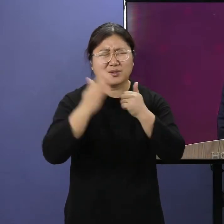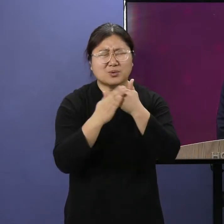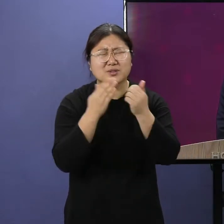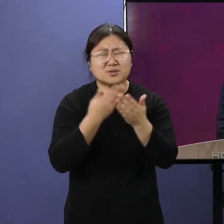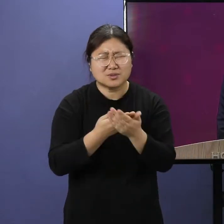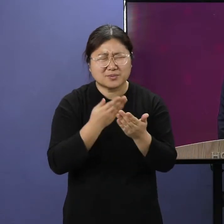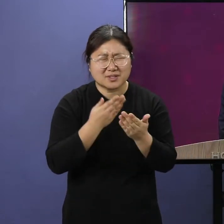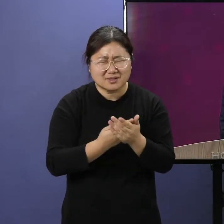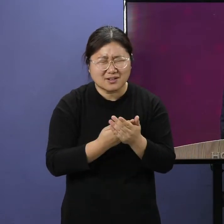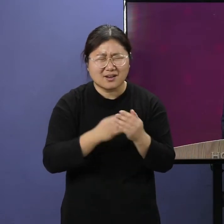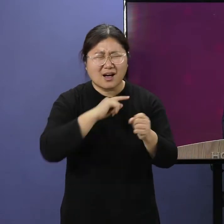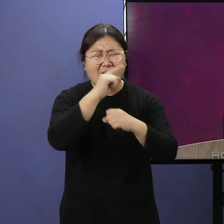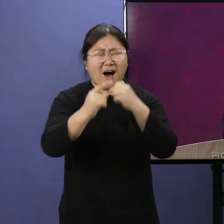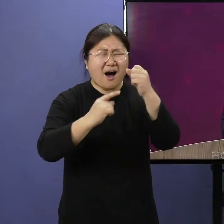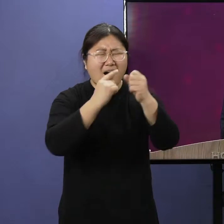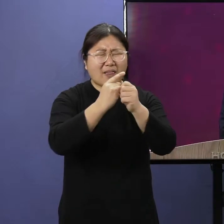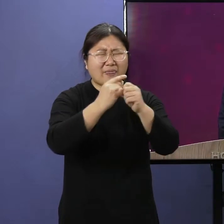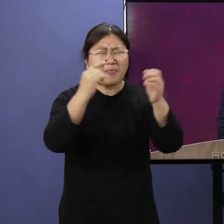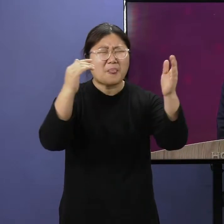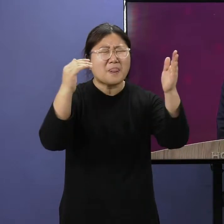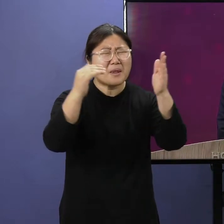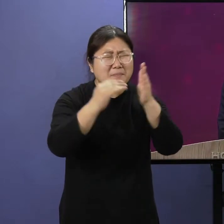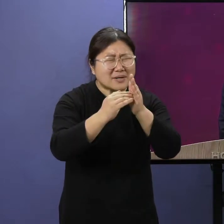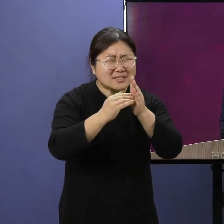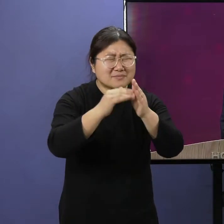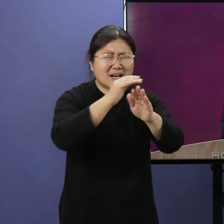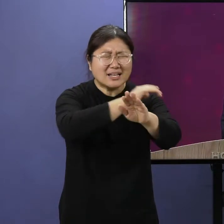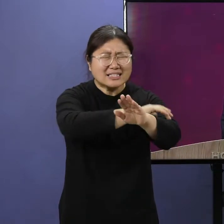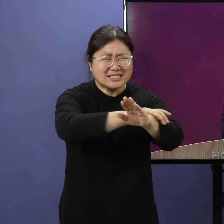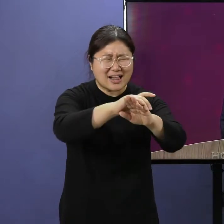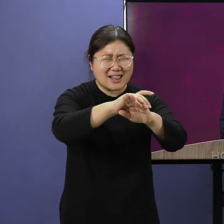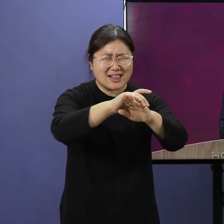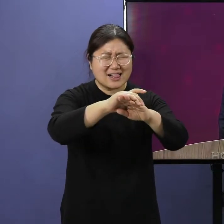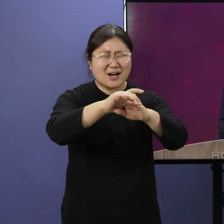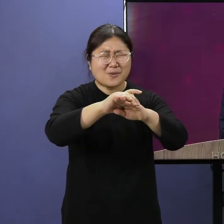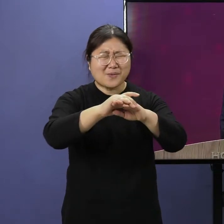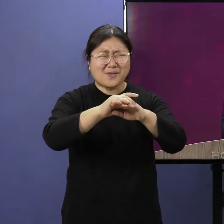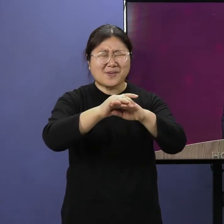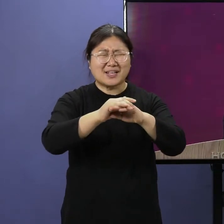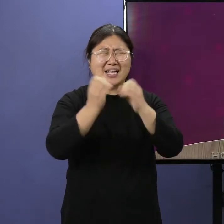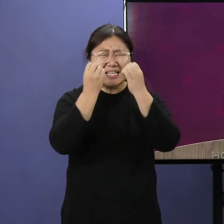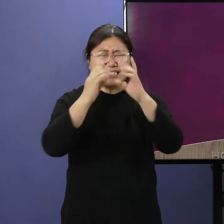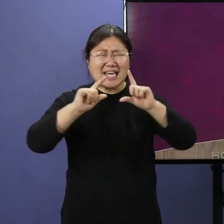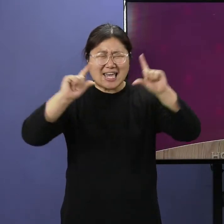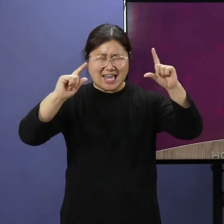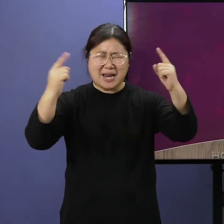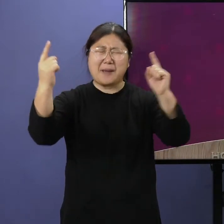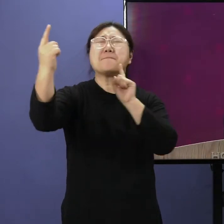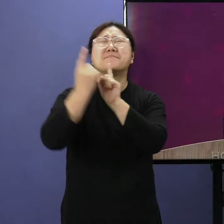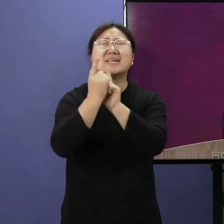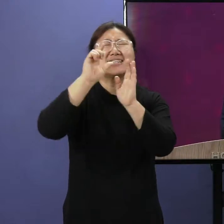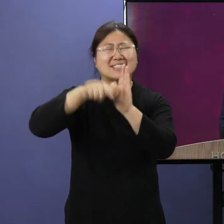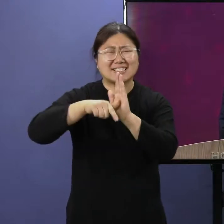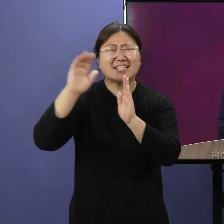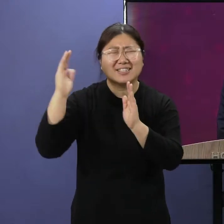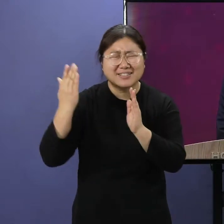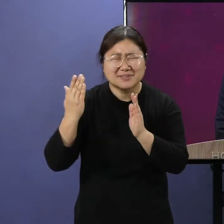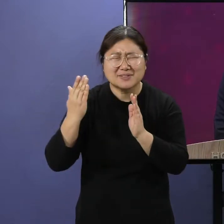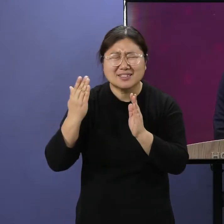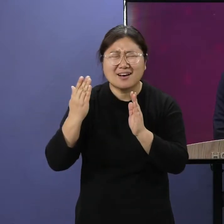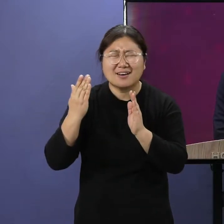잘 마무리하고 새해를 준비하는 때가 되었습니다. 하나님 앞에 받은 은혜에 감사하며 순종하는